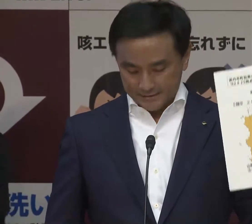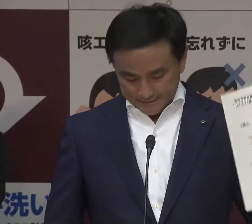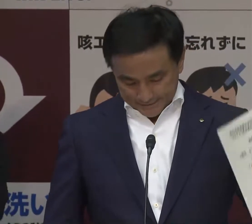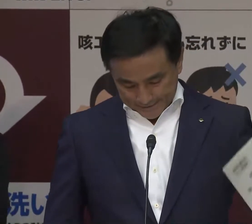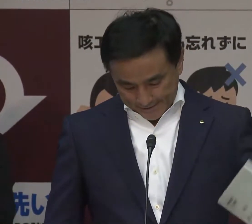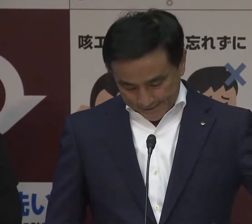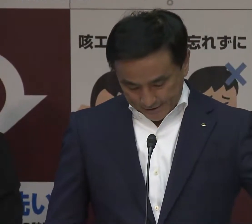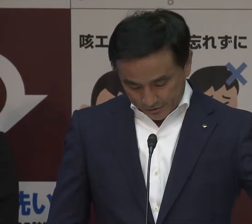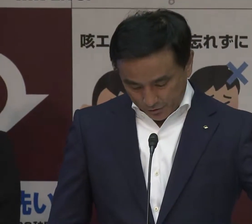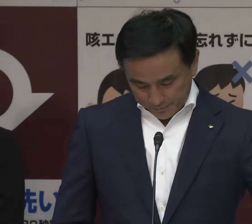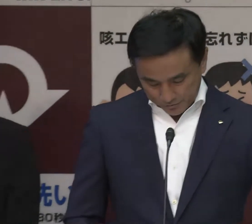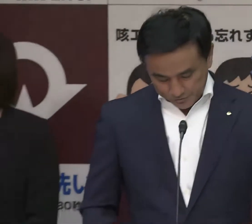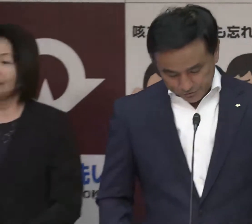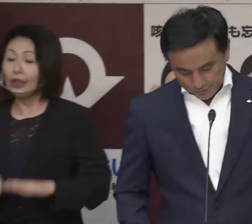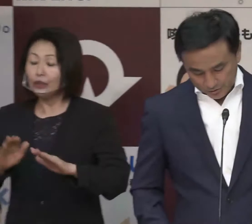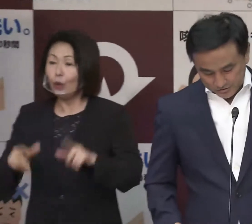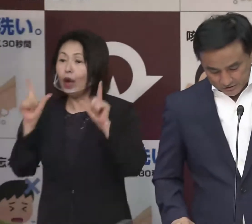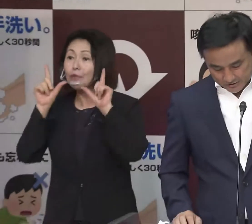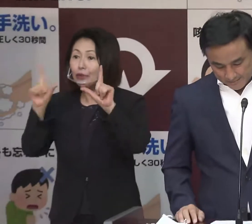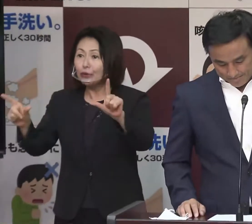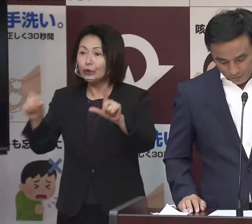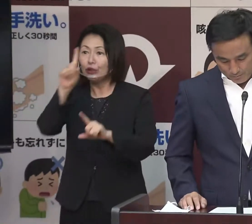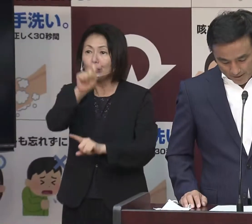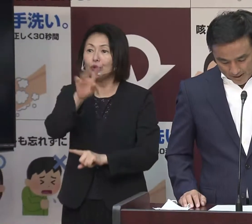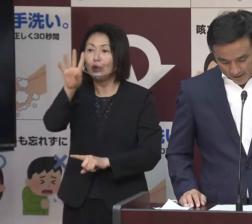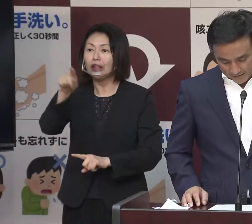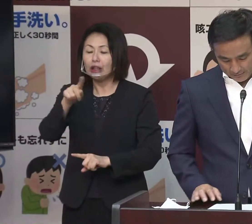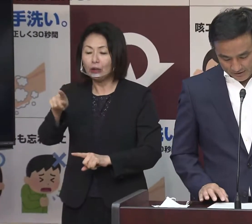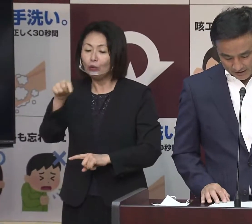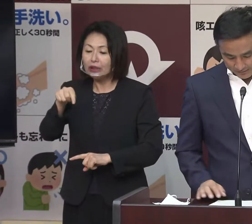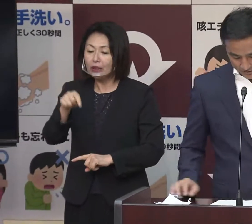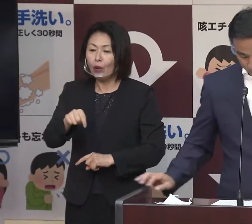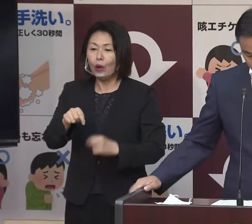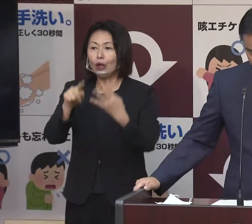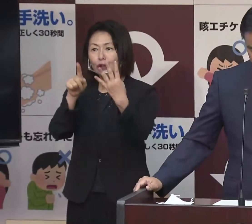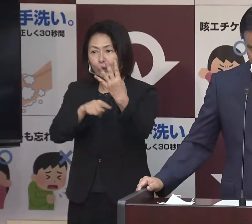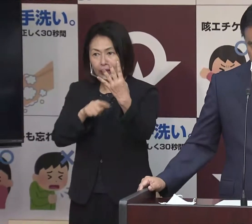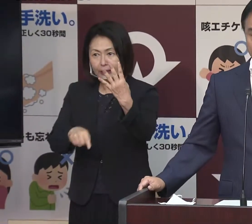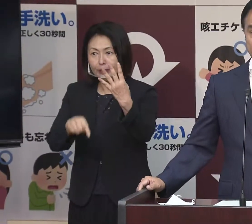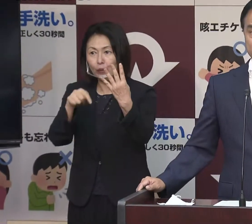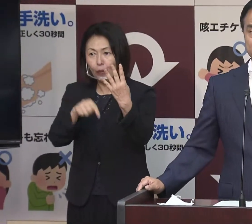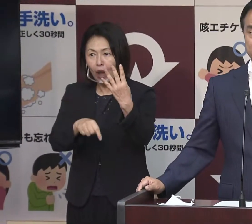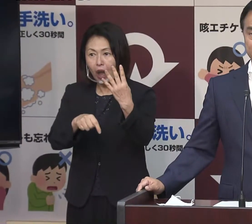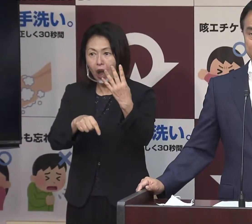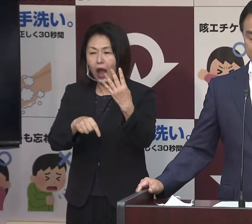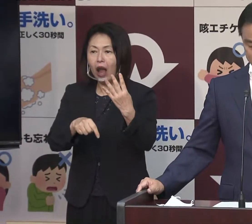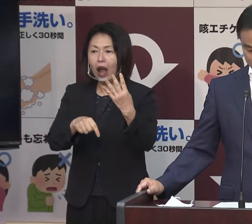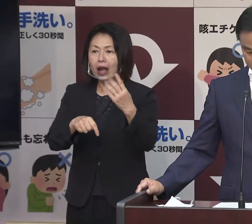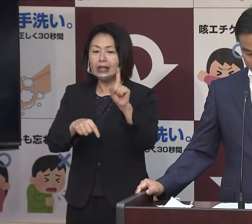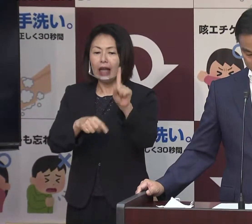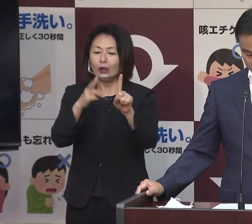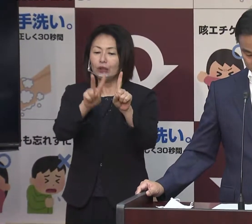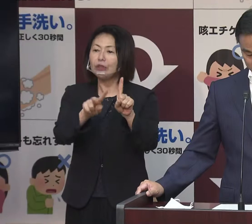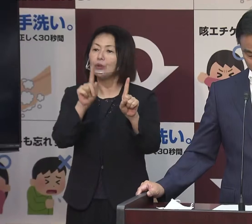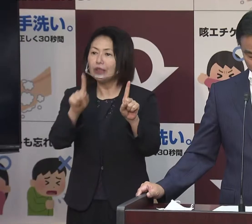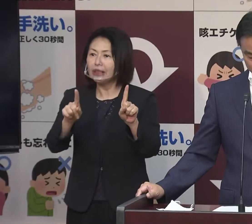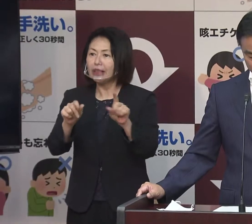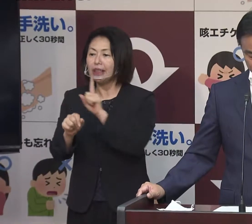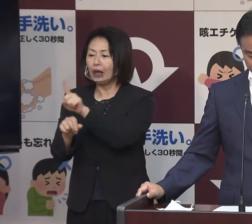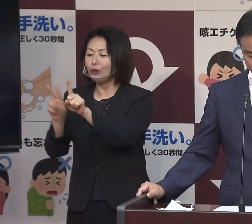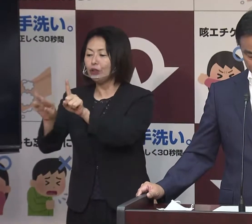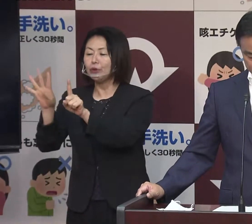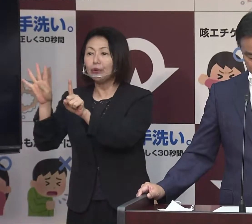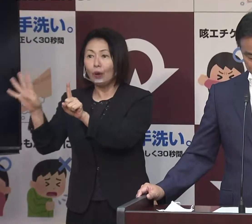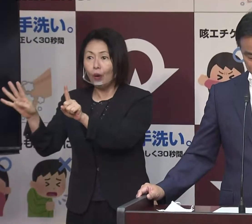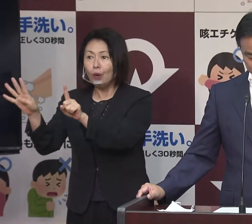ります。今日発表する14名のうちですね、4名、中身でありますけど、4名、121例目から124例目